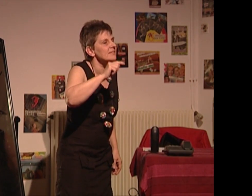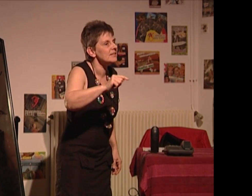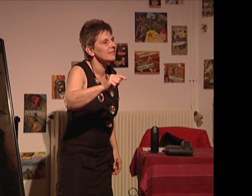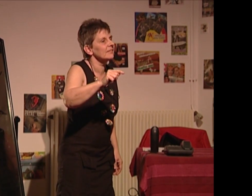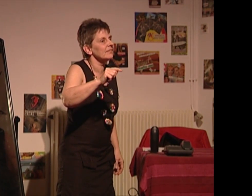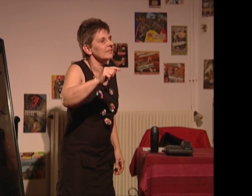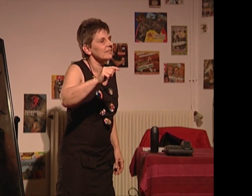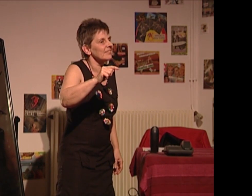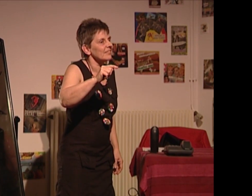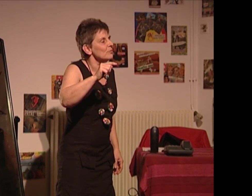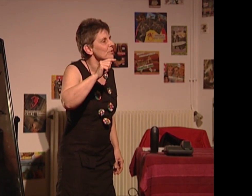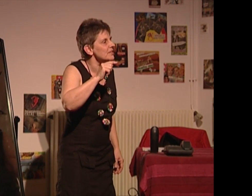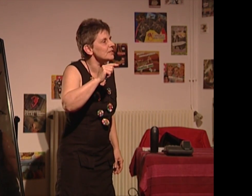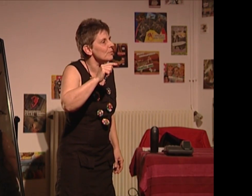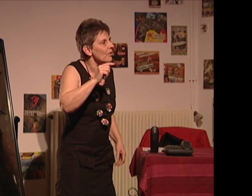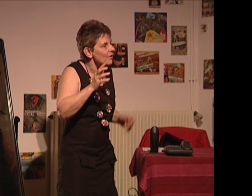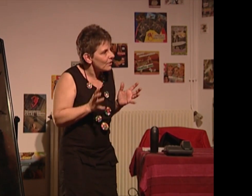été politiquement